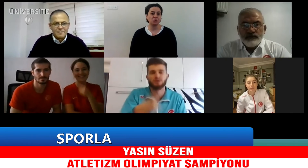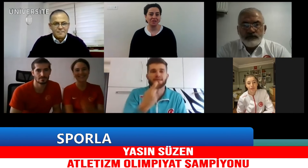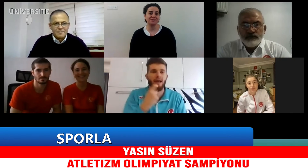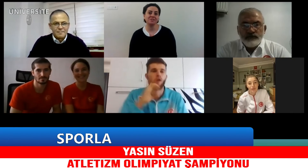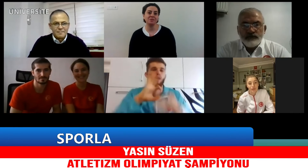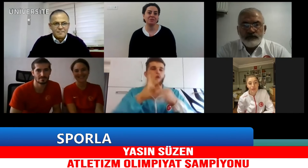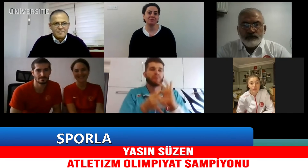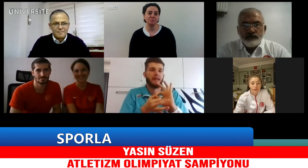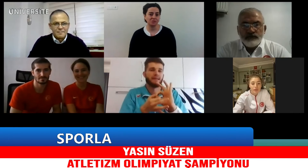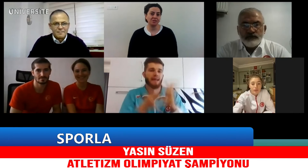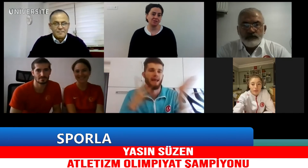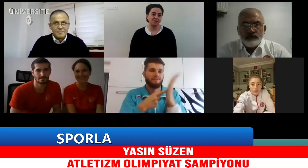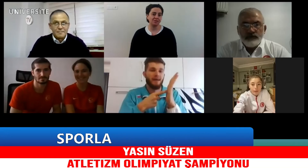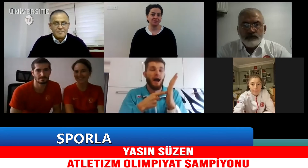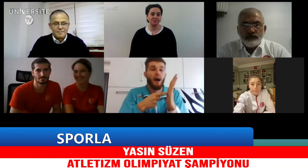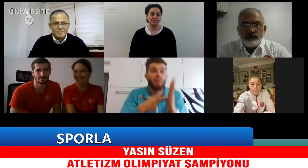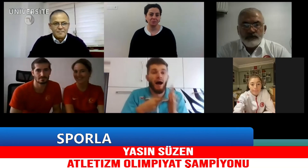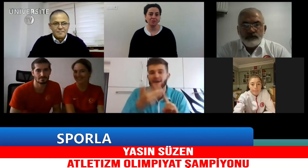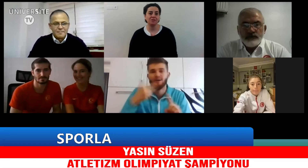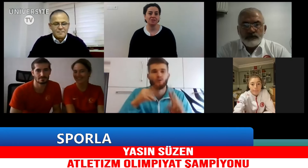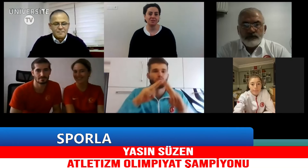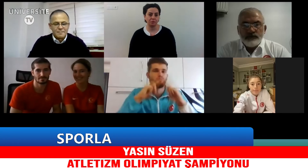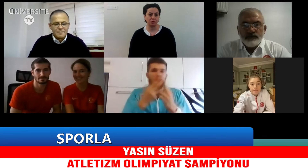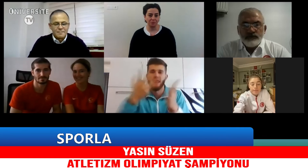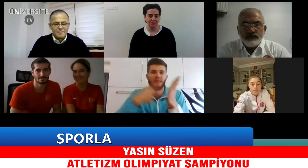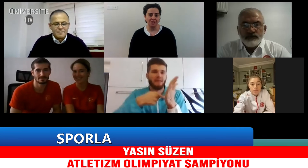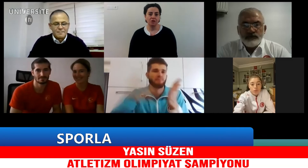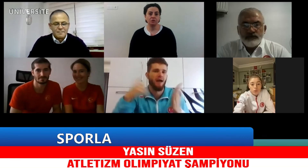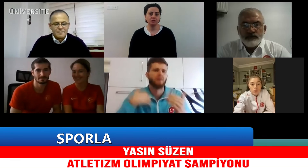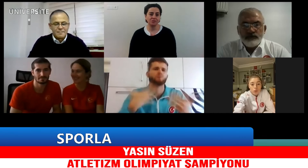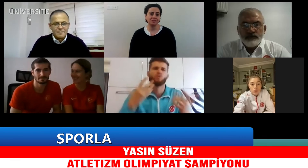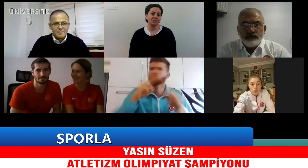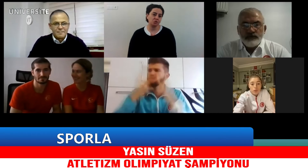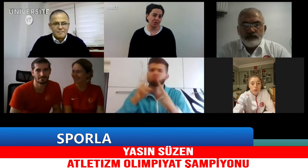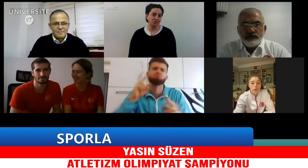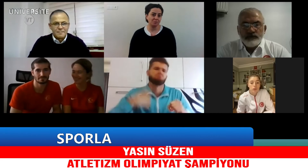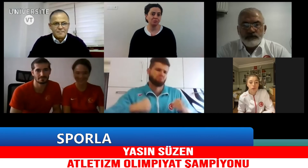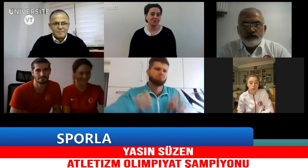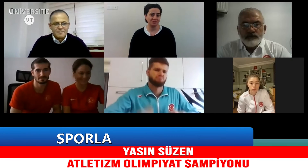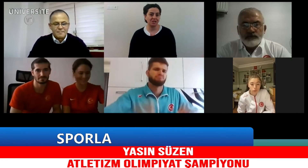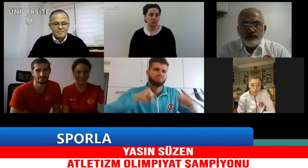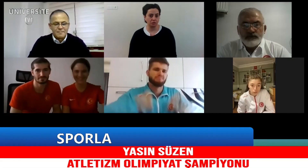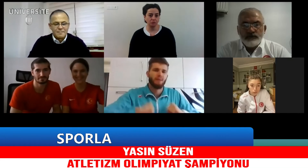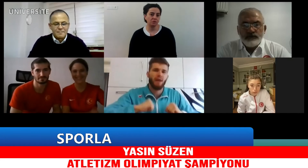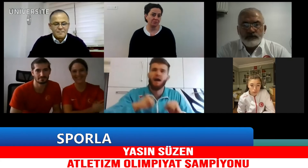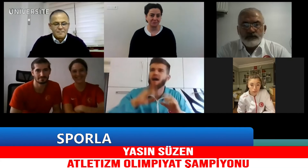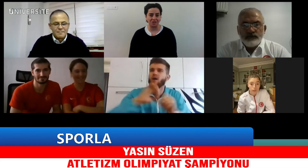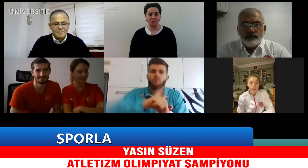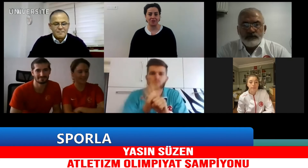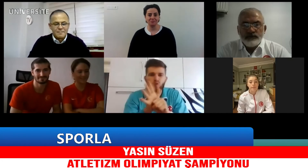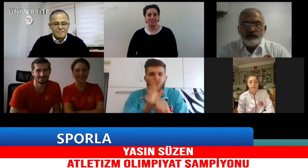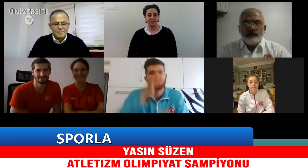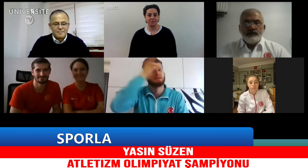ne diye sorarsanız, benim hedefim bu sene yine Kadir gibi Def Olimpik. Onun öncesindeki dünya şampiyonumuz iptal oldu ama